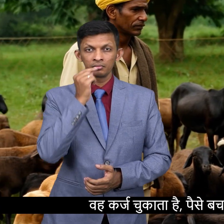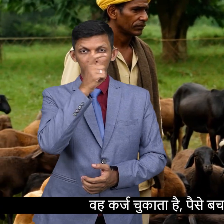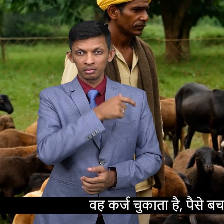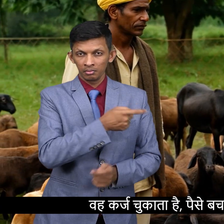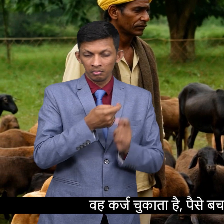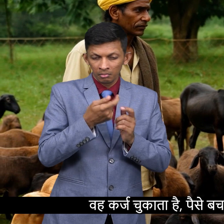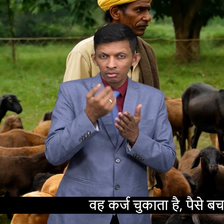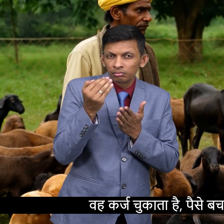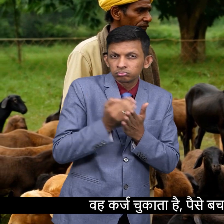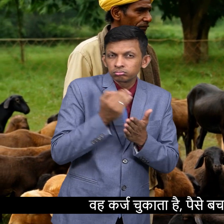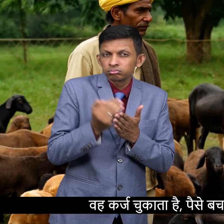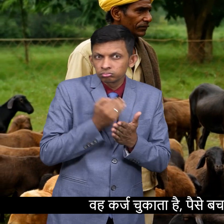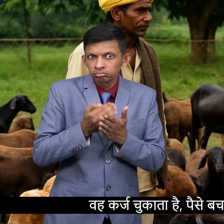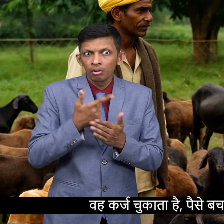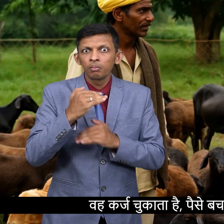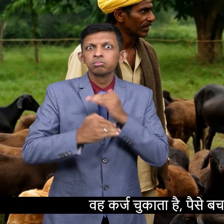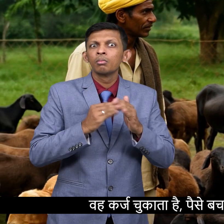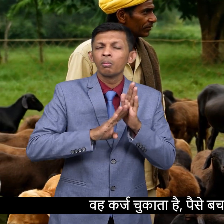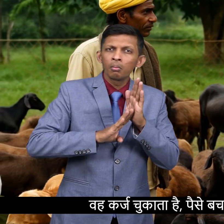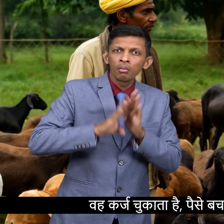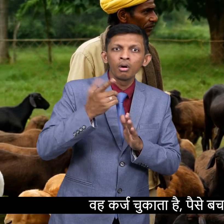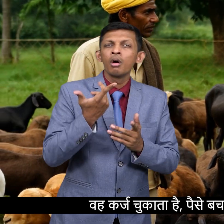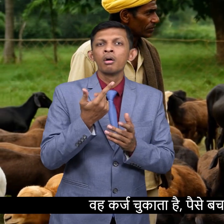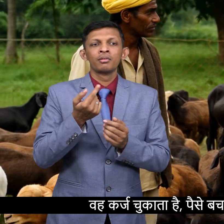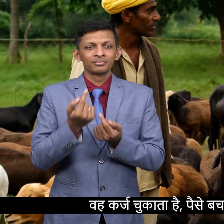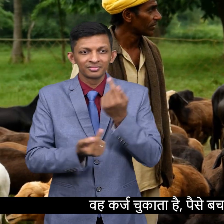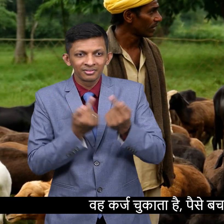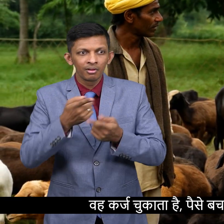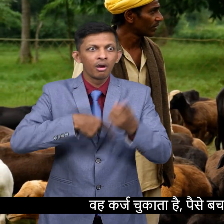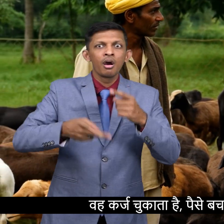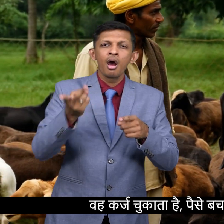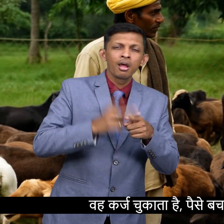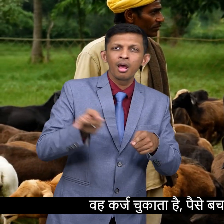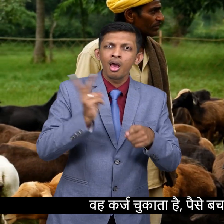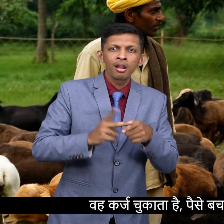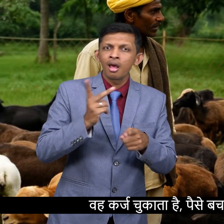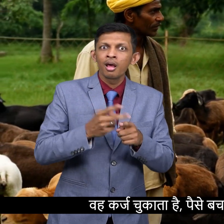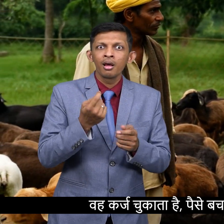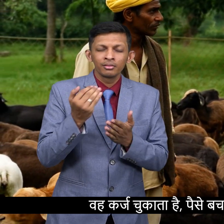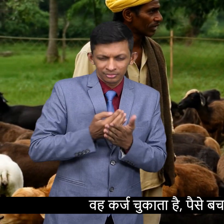वह कर्ज चुकाता है, पैसे बचाता है और फिर से एक नया झुंड बनाता है।